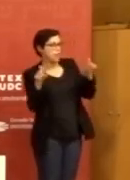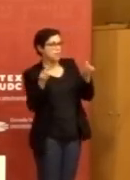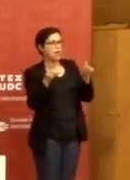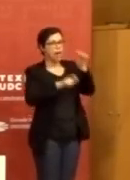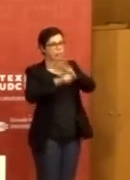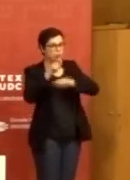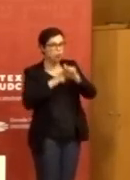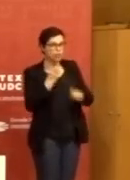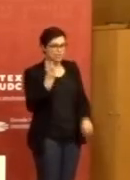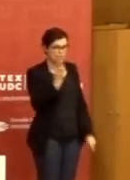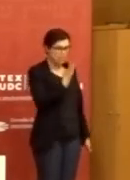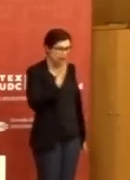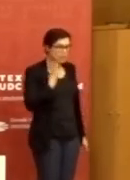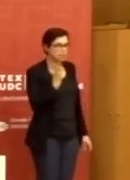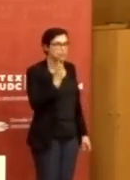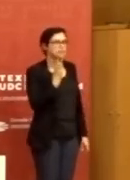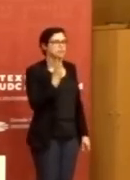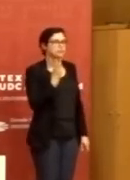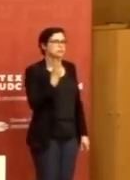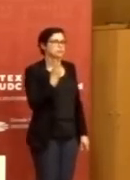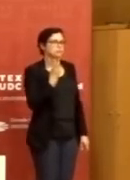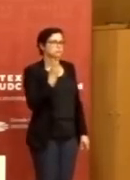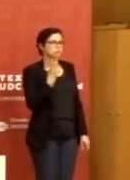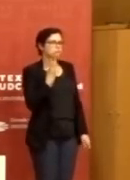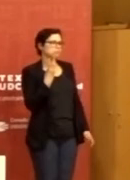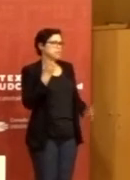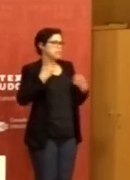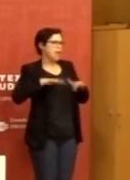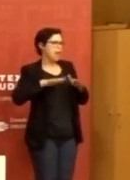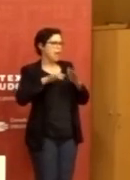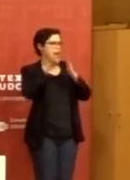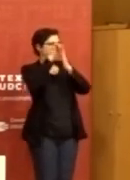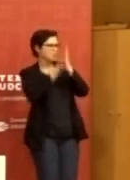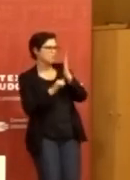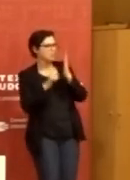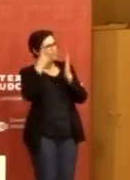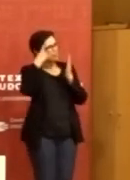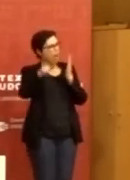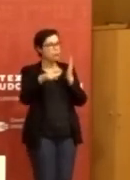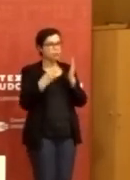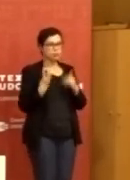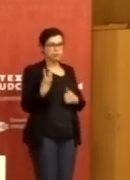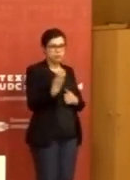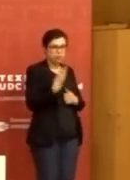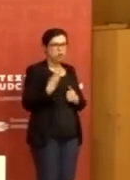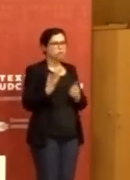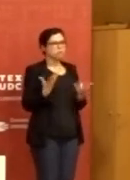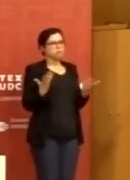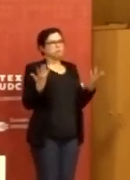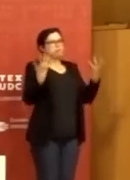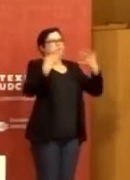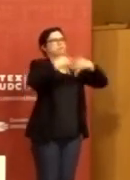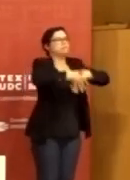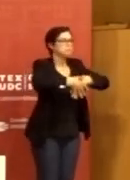estas asociaciones, pues que ya tienen un registro de chicos, pudieran hacer un trabajo conjunto para